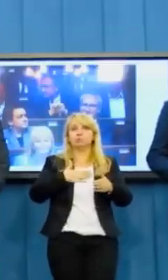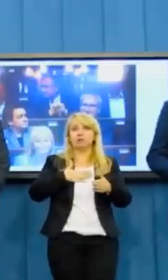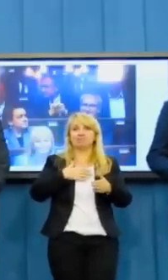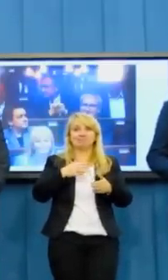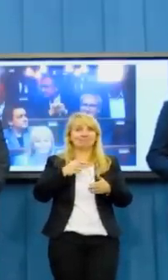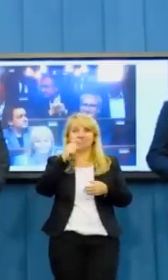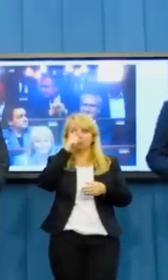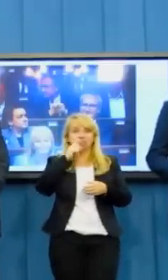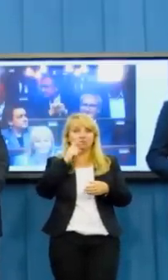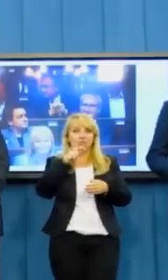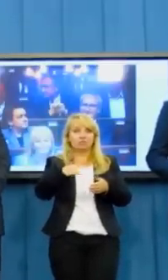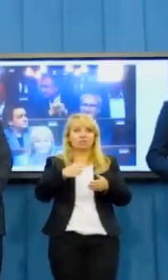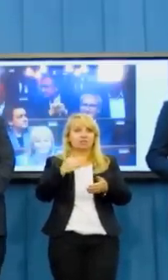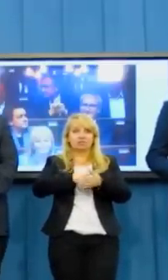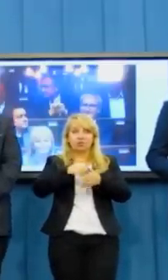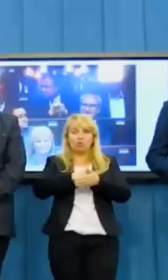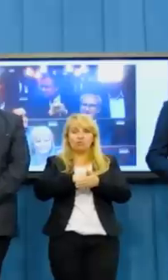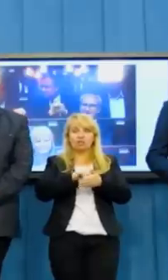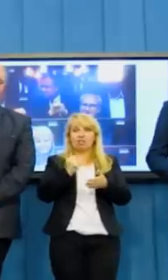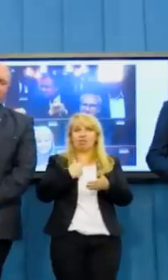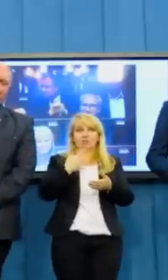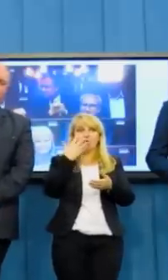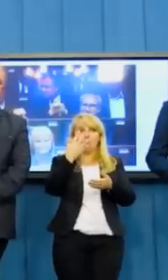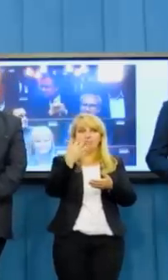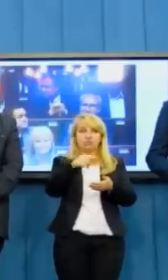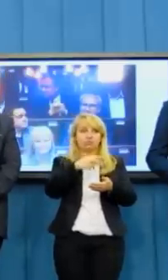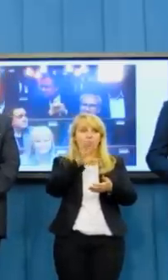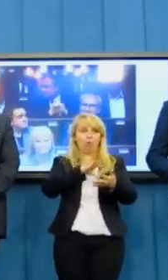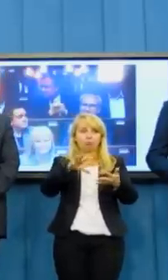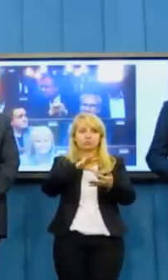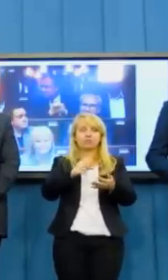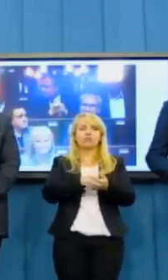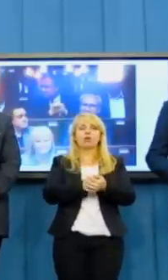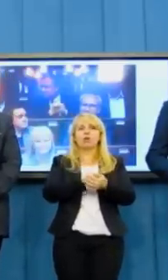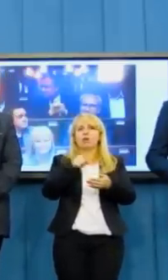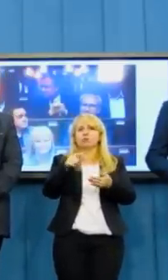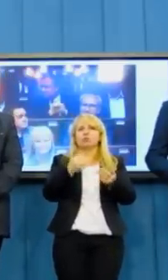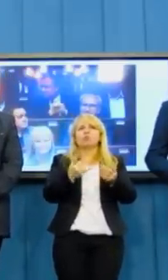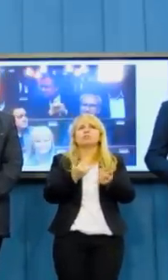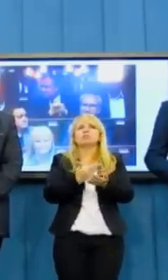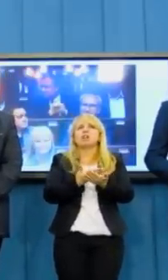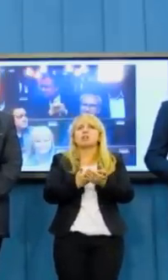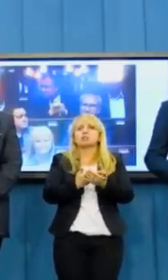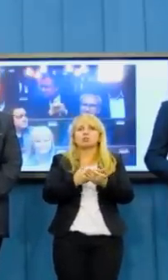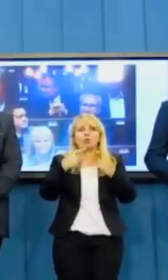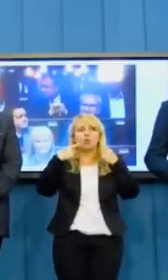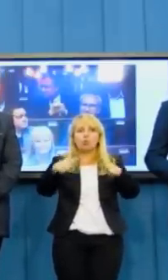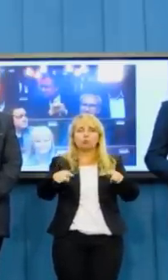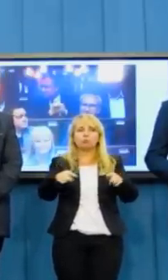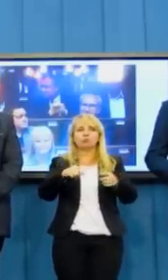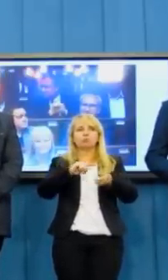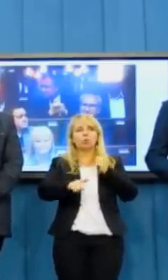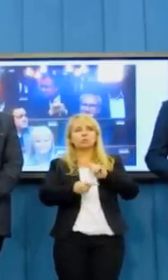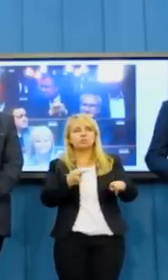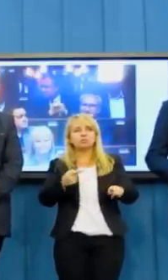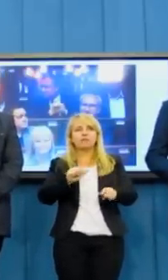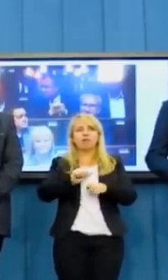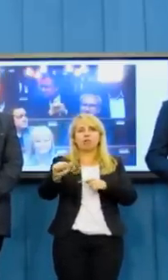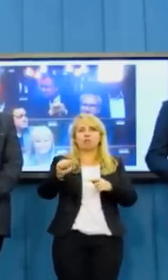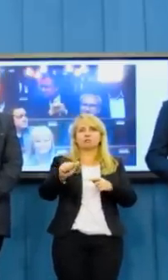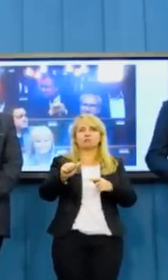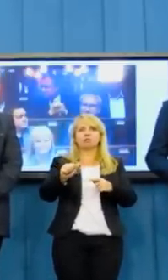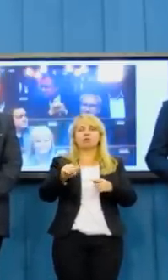drastyczne i fatalne rzeczy, jakie się dzieją w tej chwili, to nie ma wątpliwości, że politycznie za to odpowiada minister Jarosław